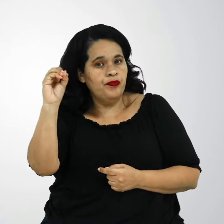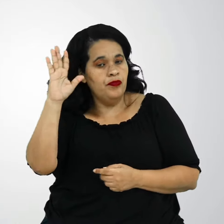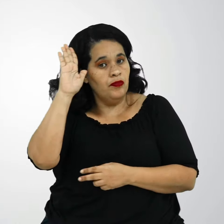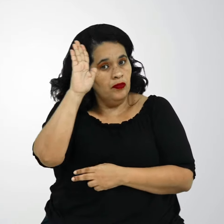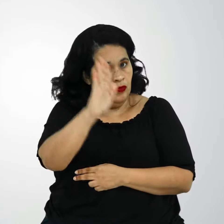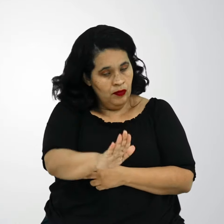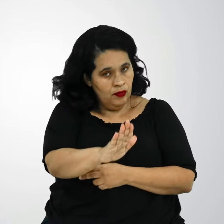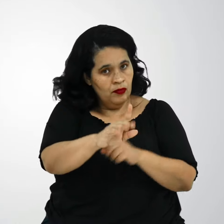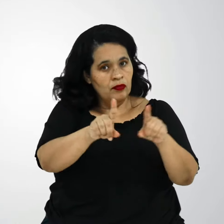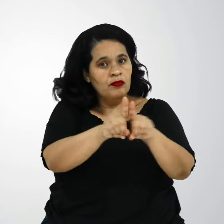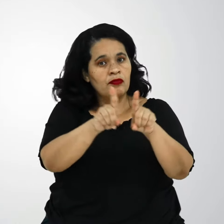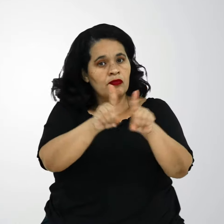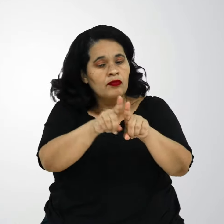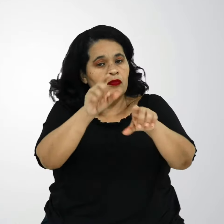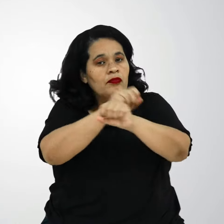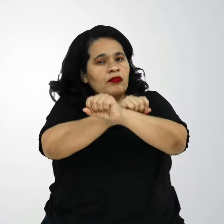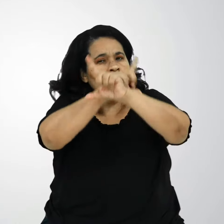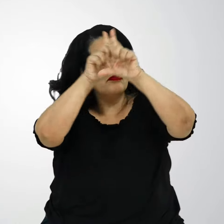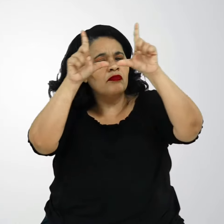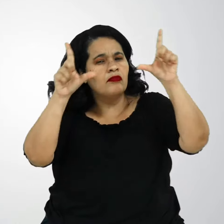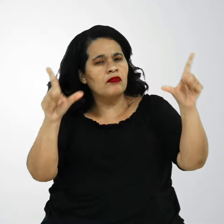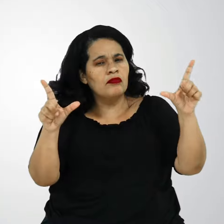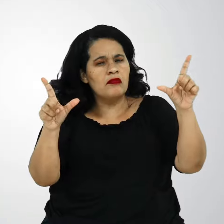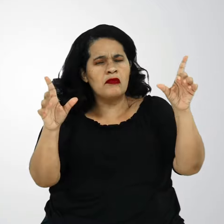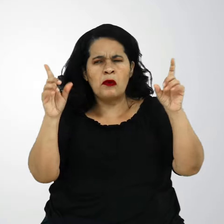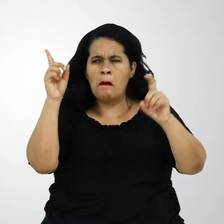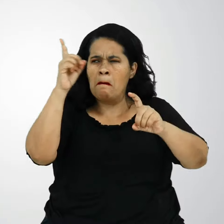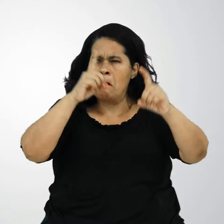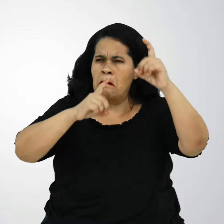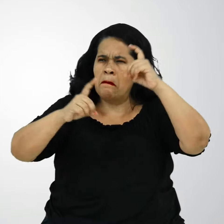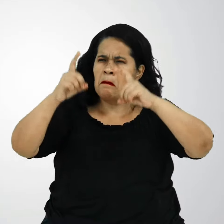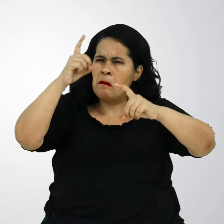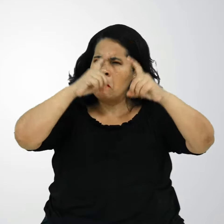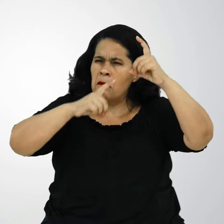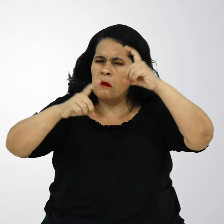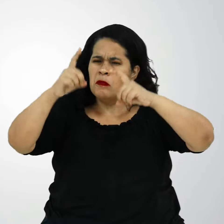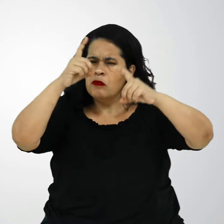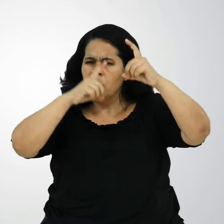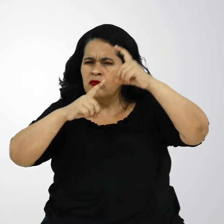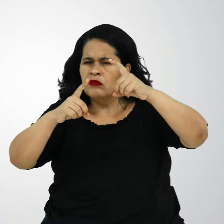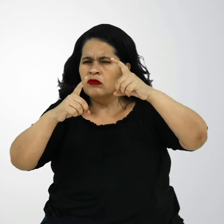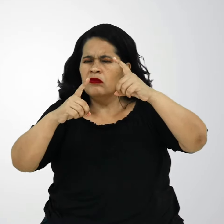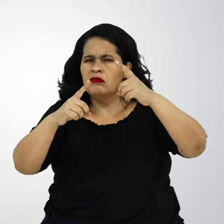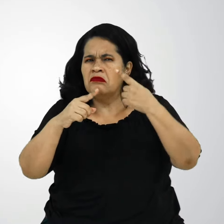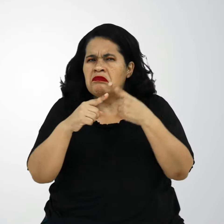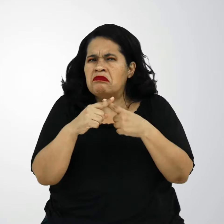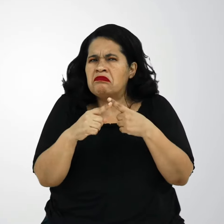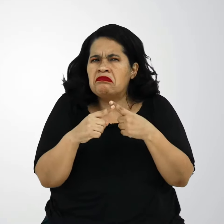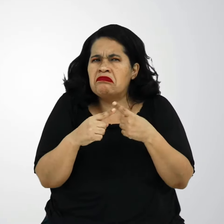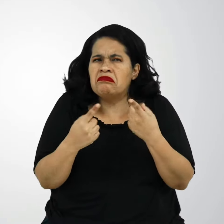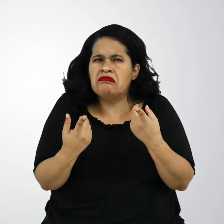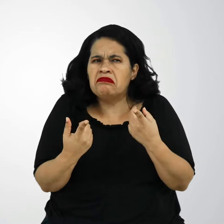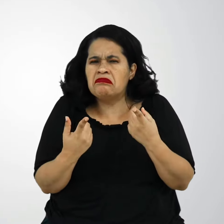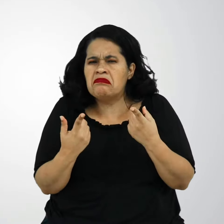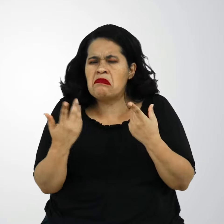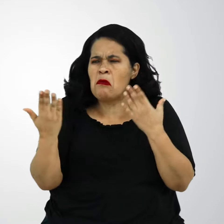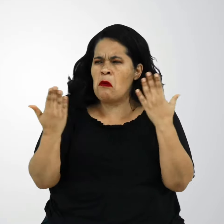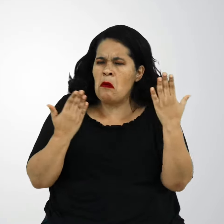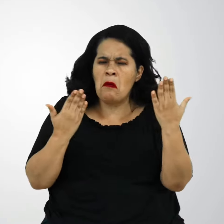preocupação ali dos irmãos de baterem as datas, né? E tem razões